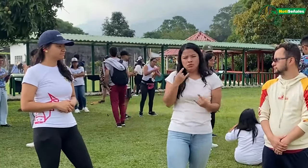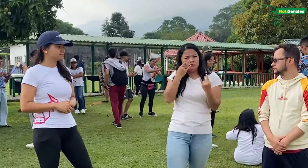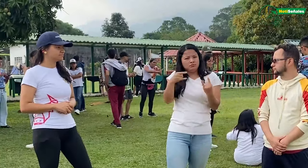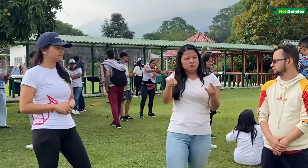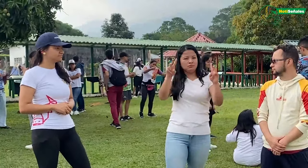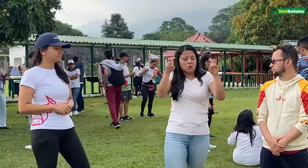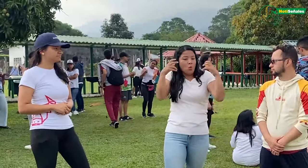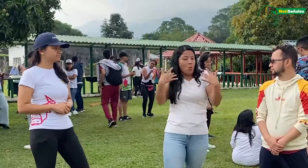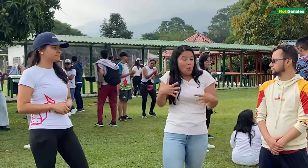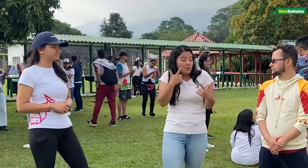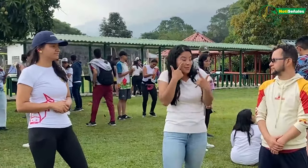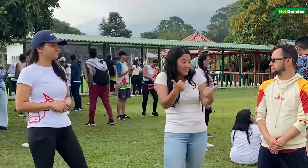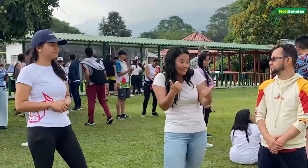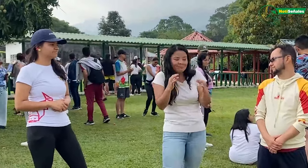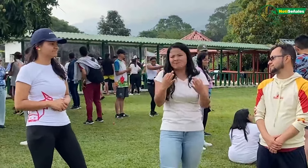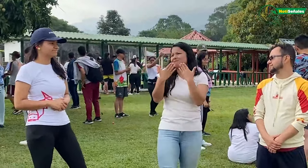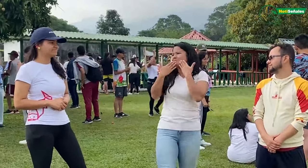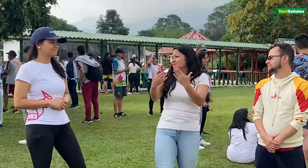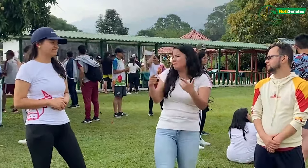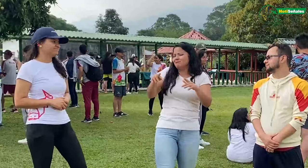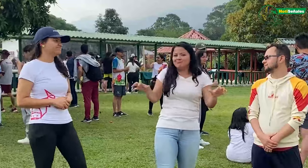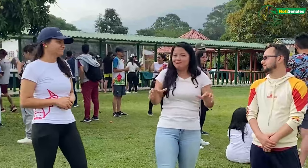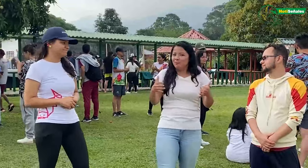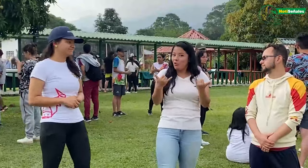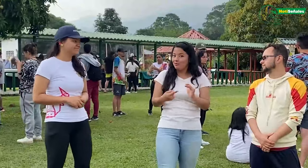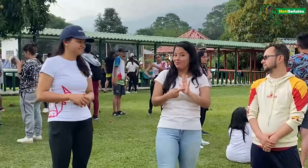gracias. Esta era la información que tenemos para ustedes.